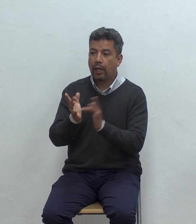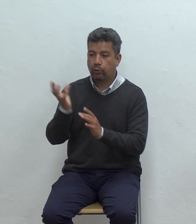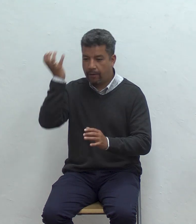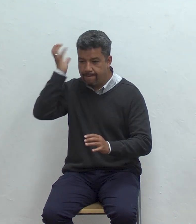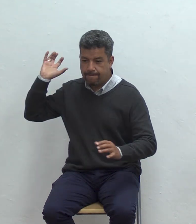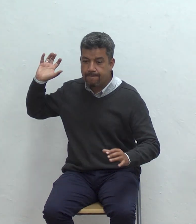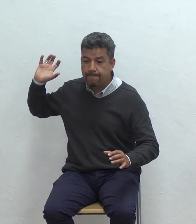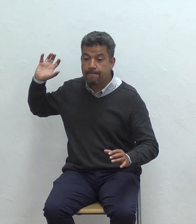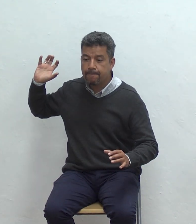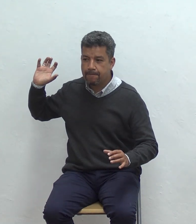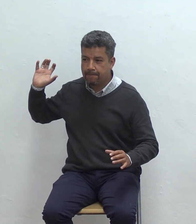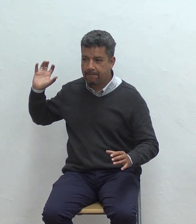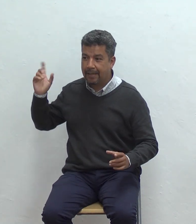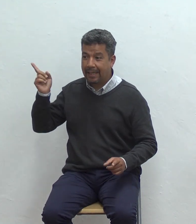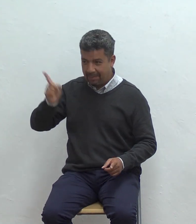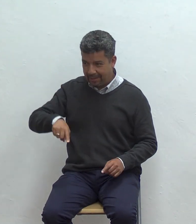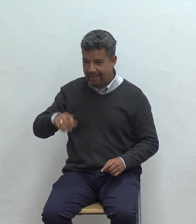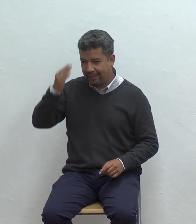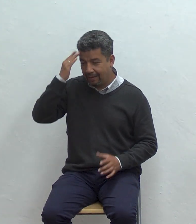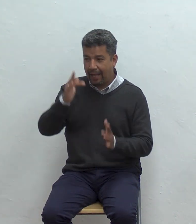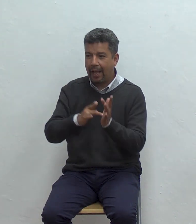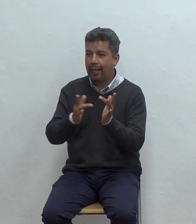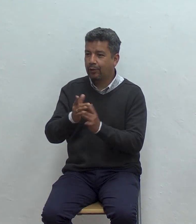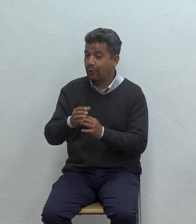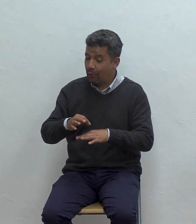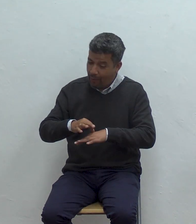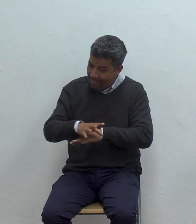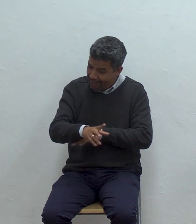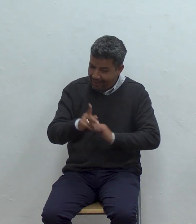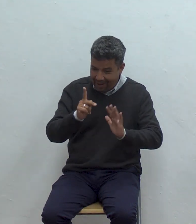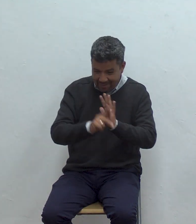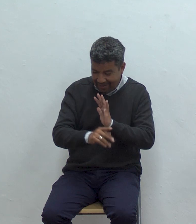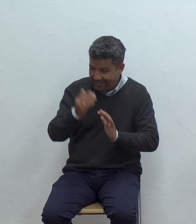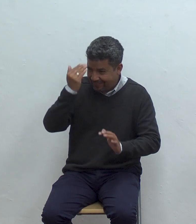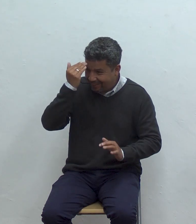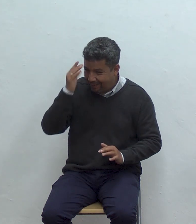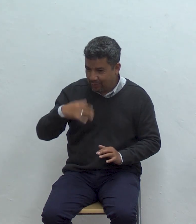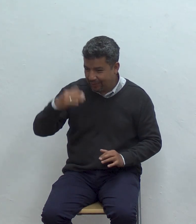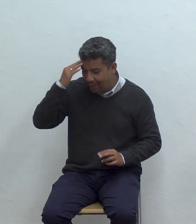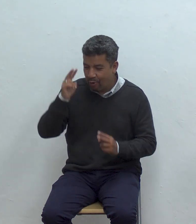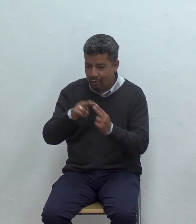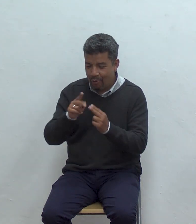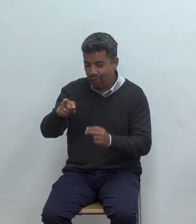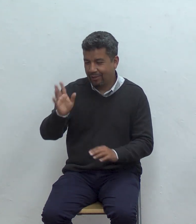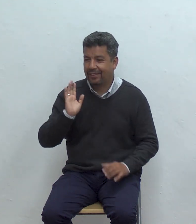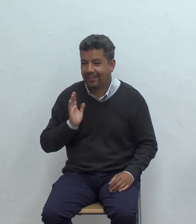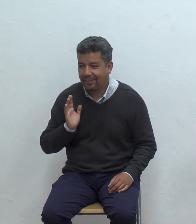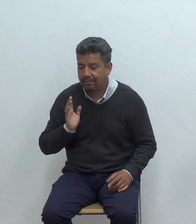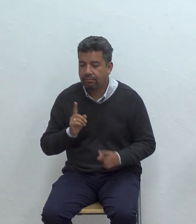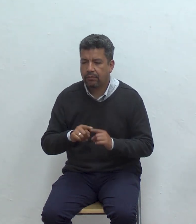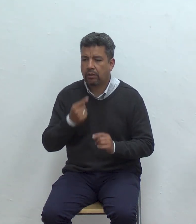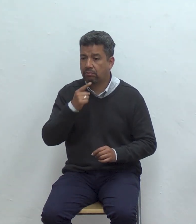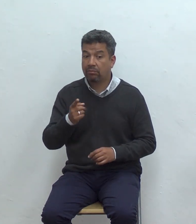Jesús. Porque ellos saben que Jesús no va a dejar apedrear a la mujer. Ellos lo conocen. Pero ellos